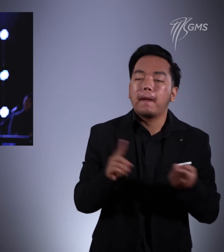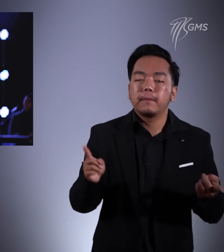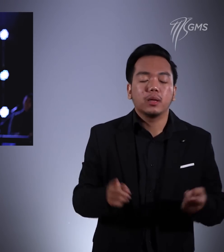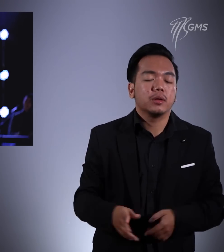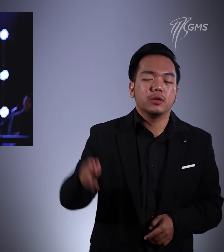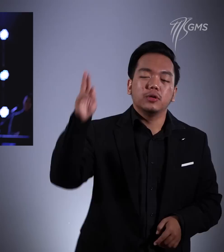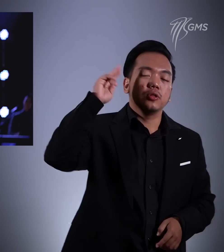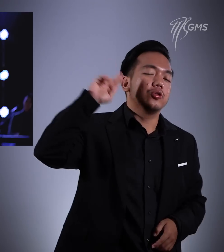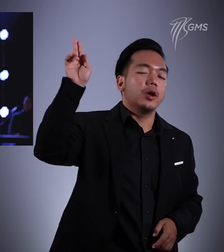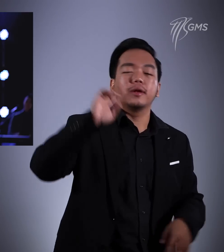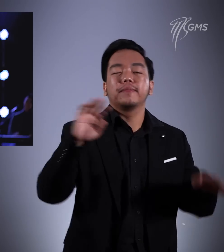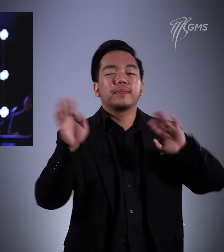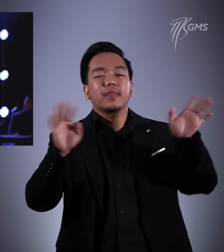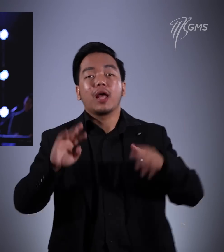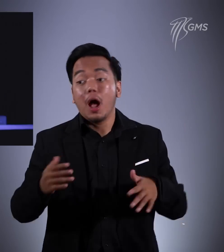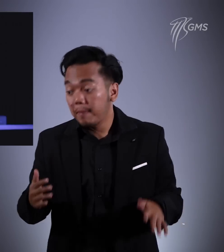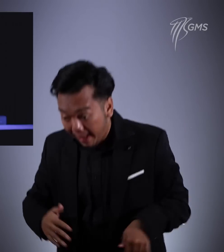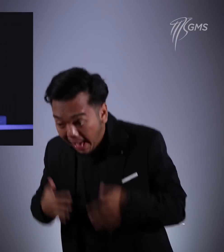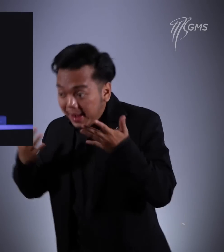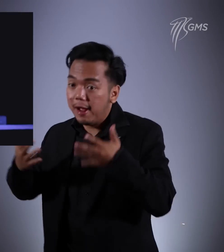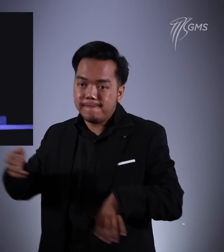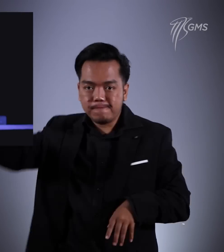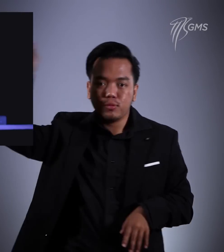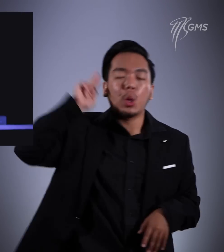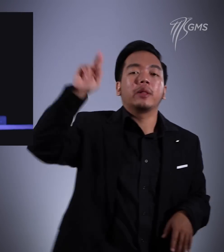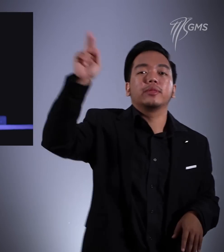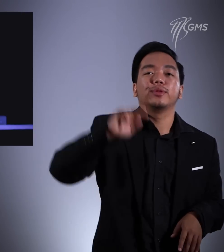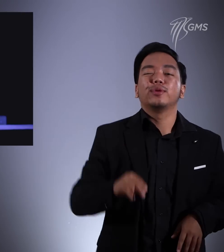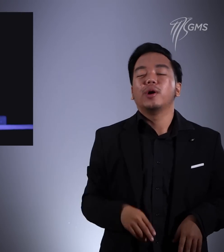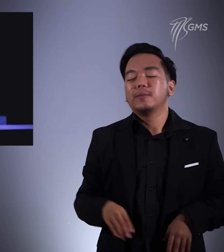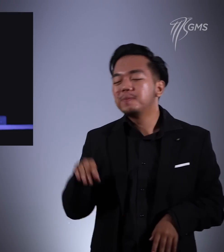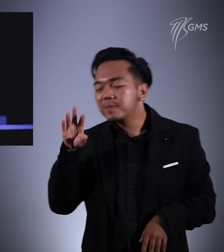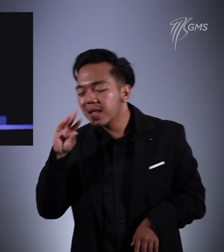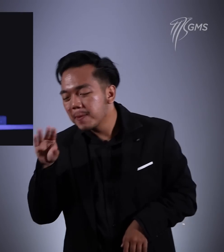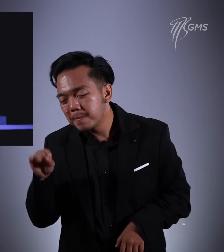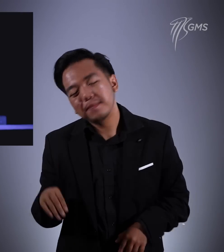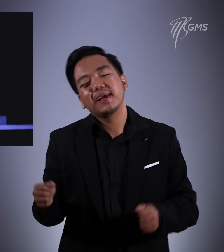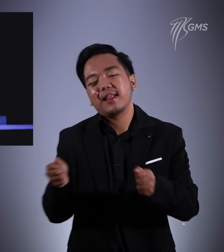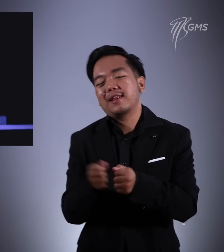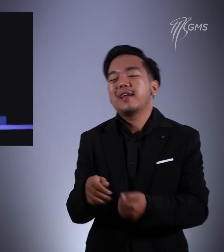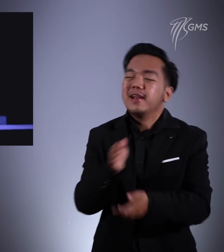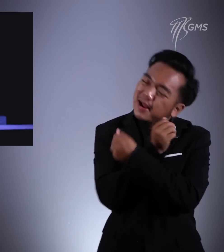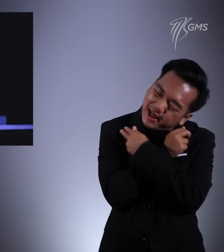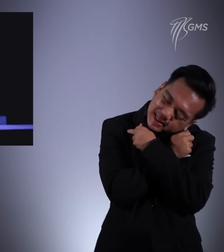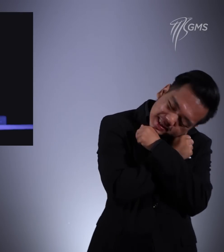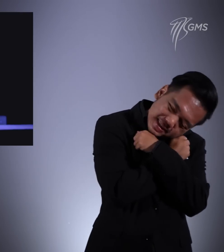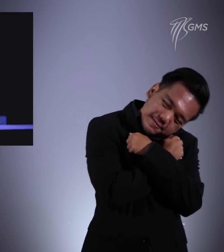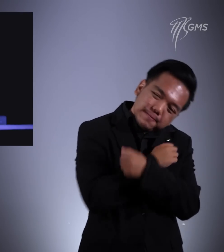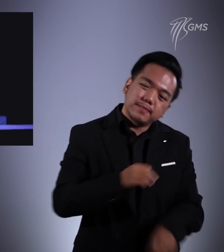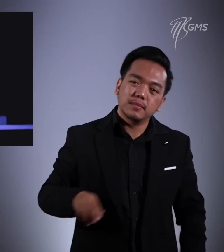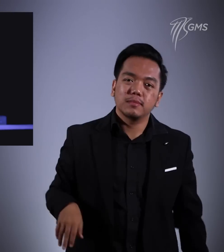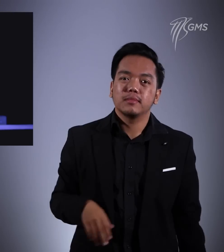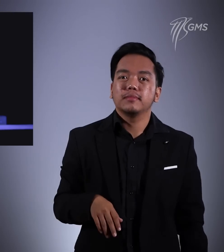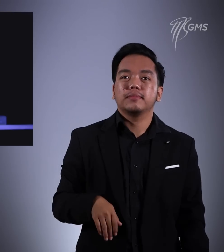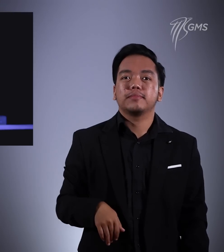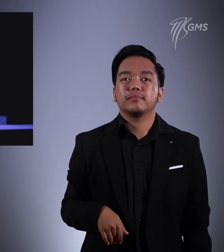sama sekali, tapi Tuhan mengkoreksi dengan kasih. Saya berkali-kali dibuat malu di hadapan Tuhan, mengira